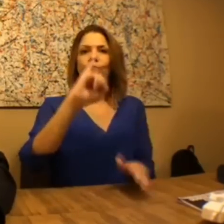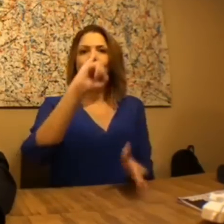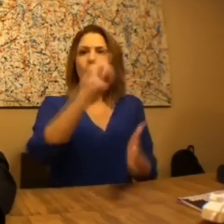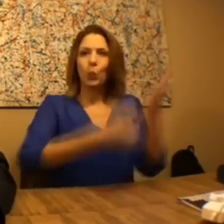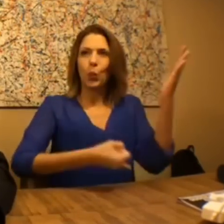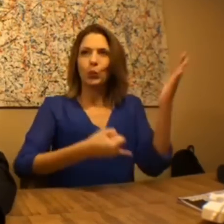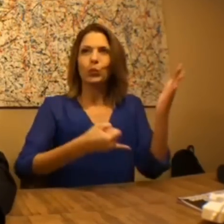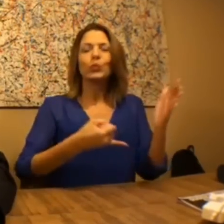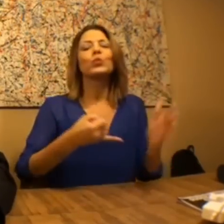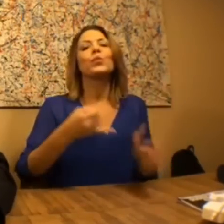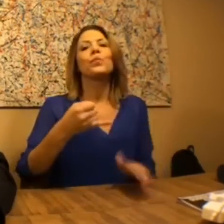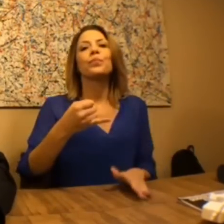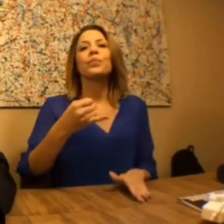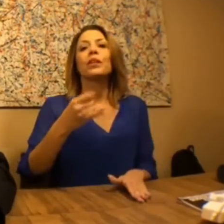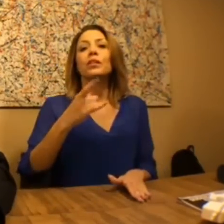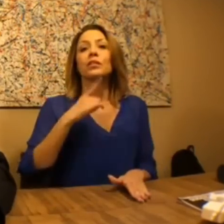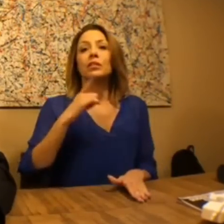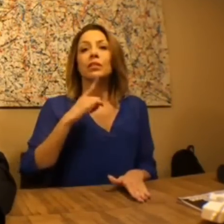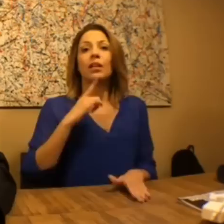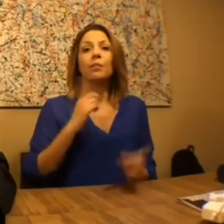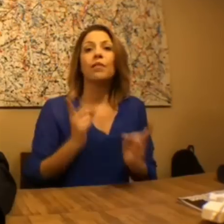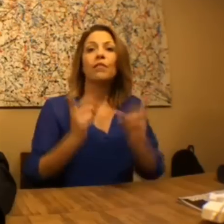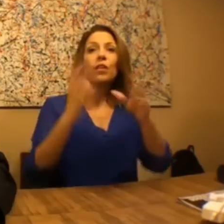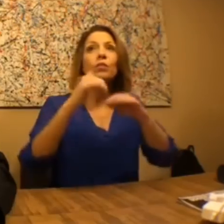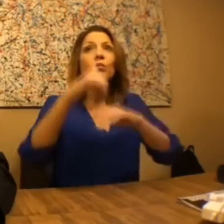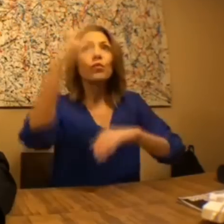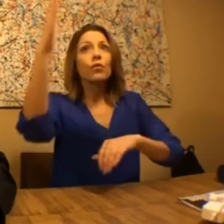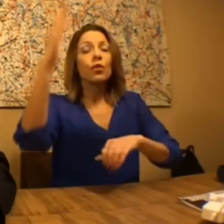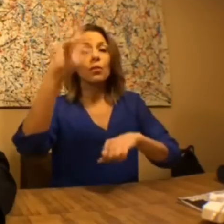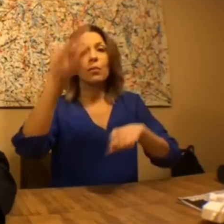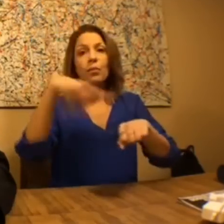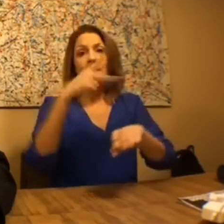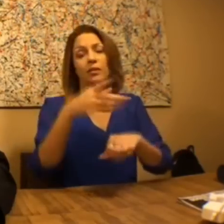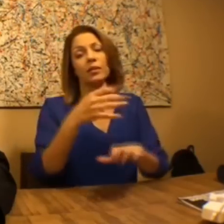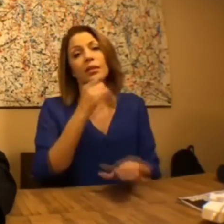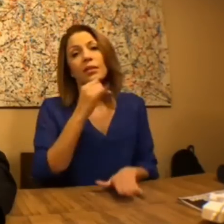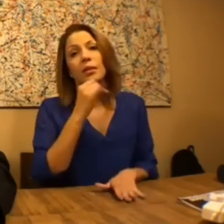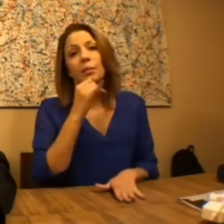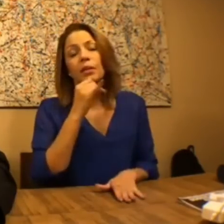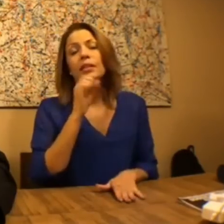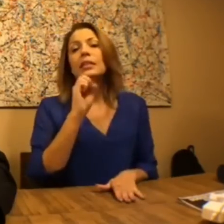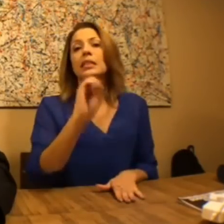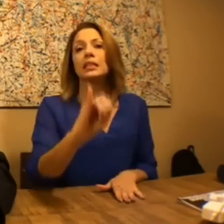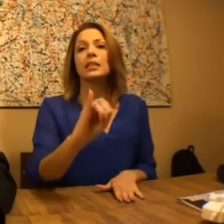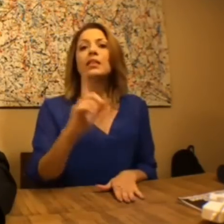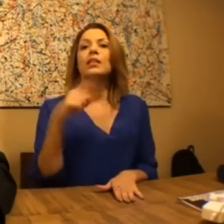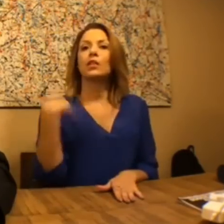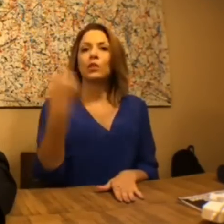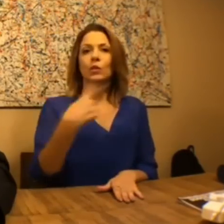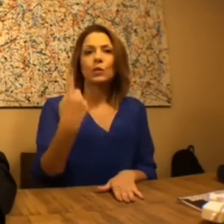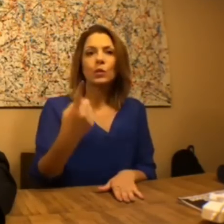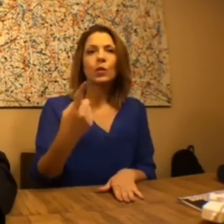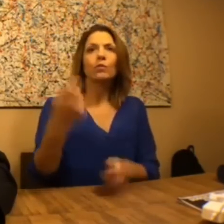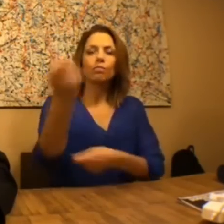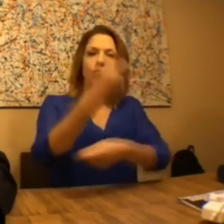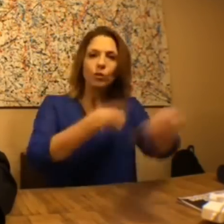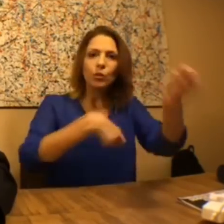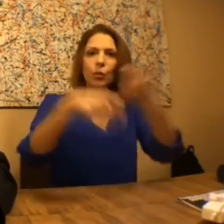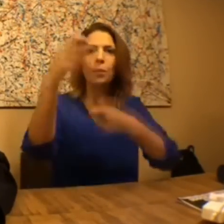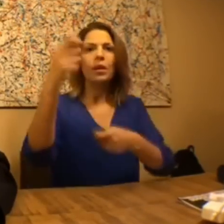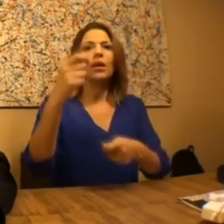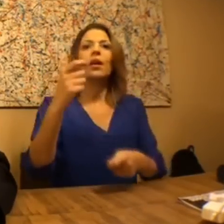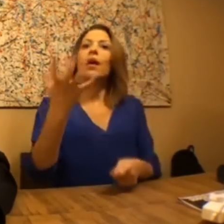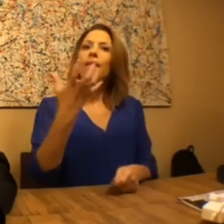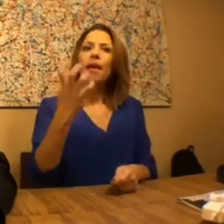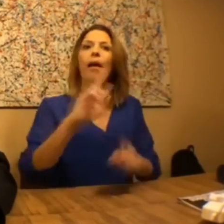seja, quer que o Estado arrecade mais naquilo que nós exportamos. Aí, basicamente, em grande parte, é o